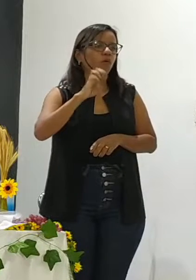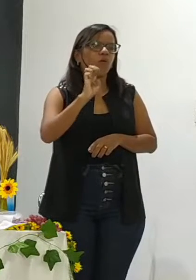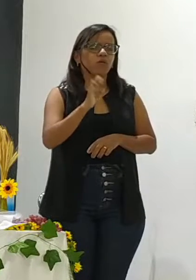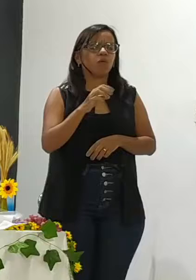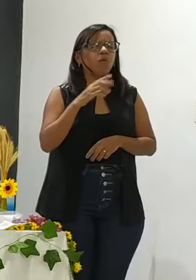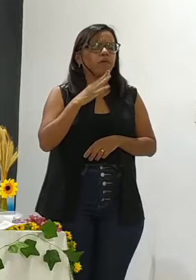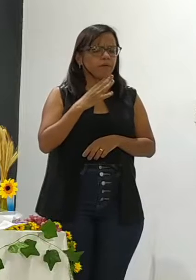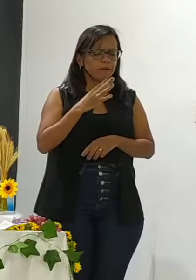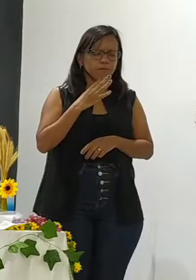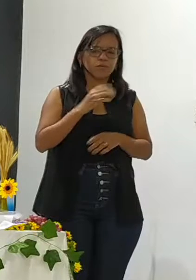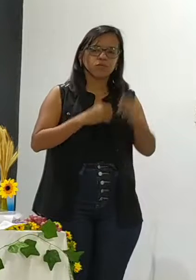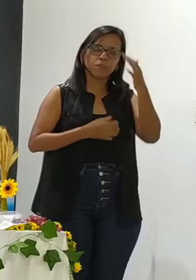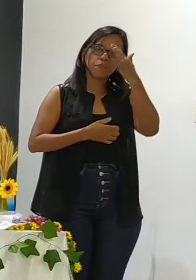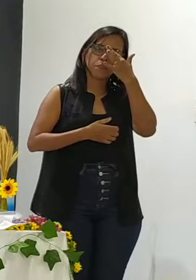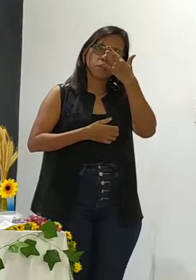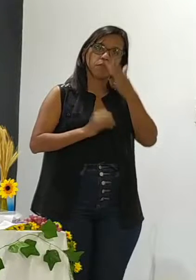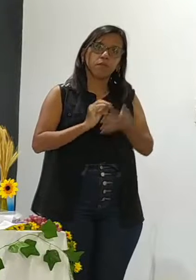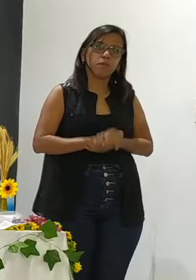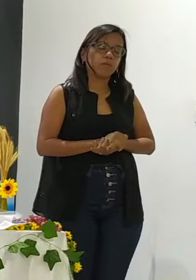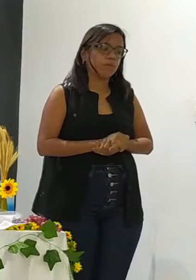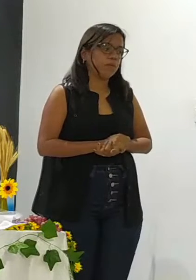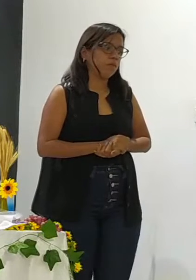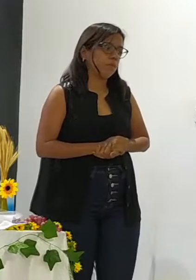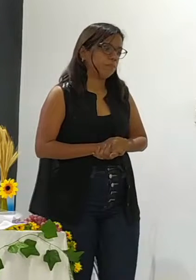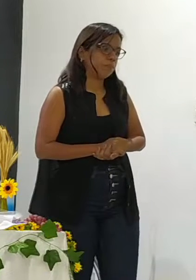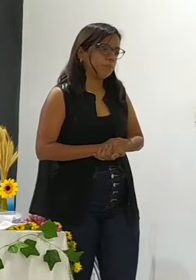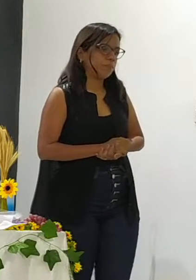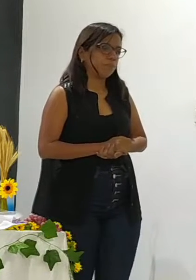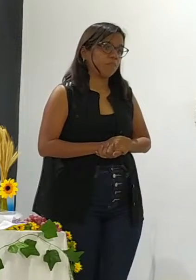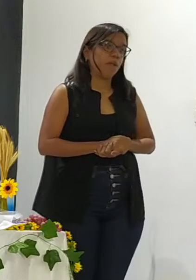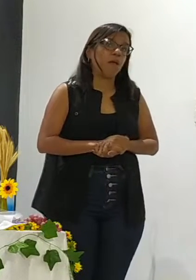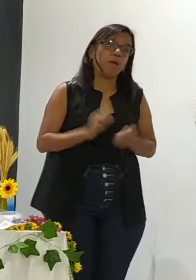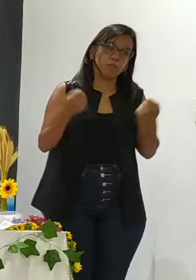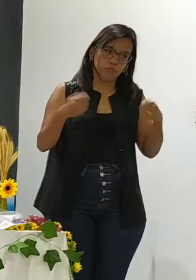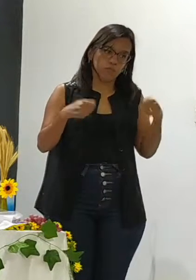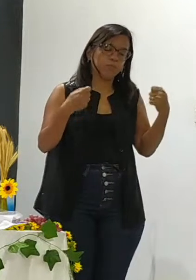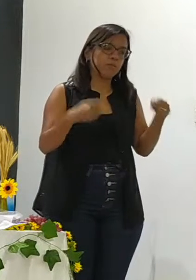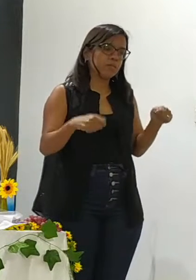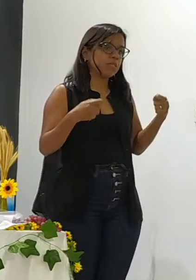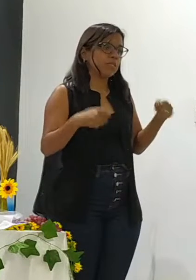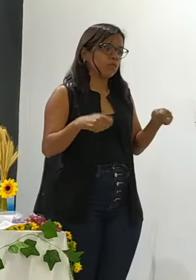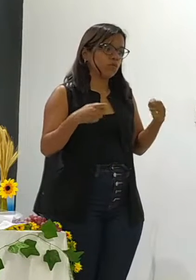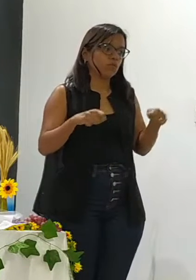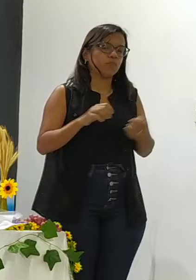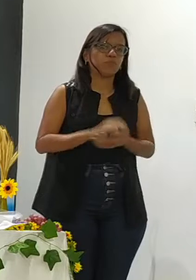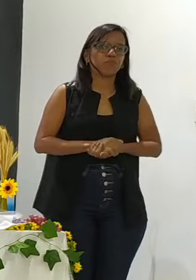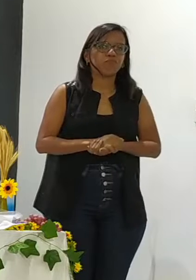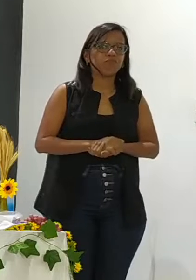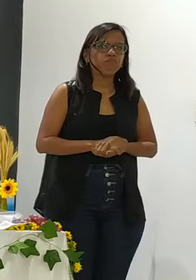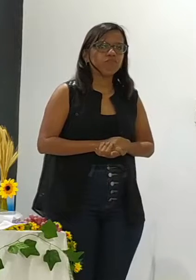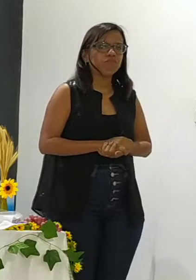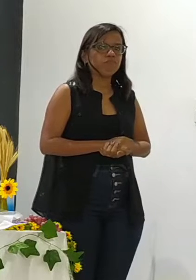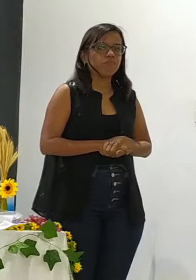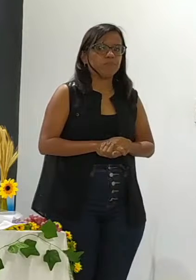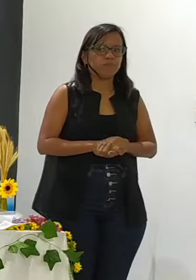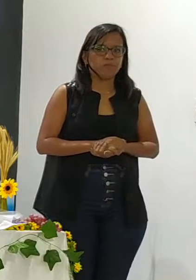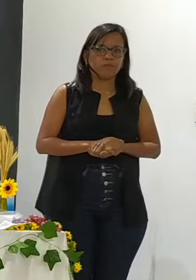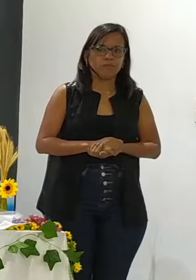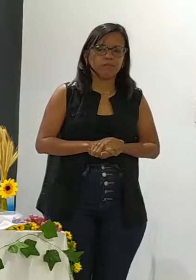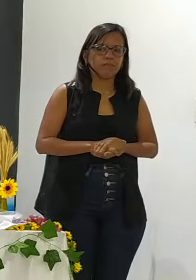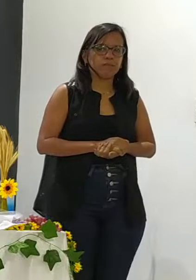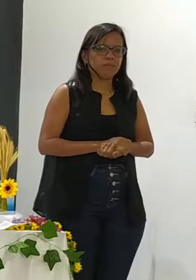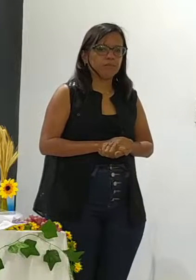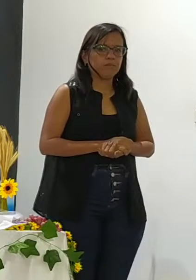eu conheço. Mas eu confesso aos irmãos que foi necessário Deus amassar o